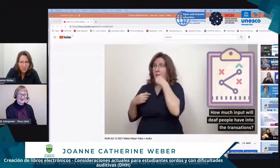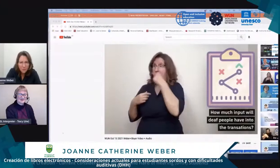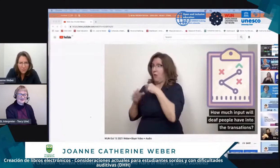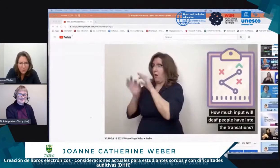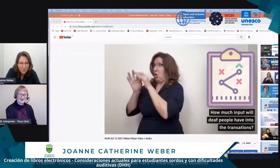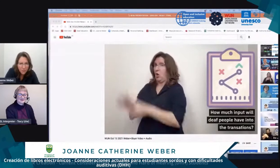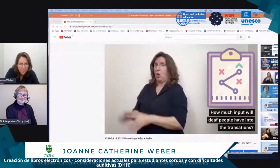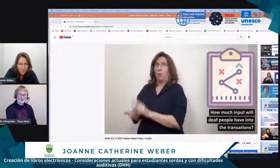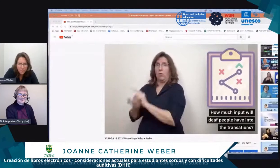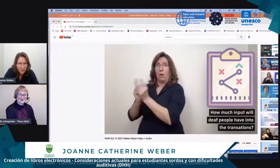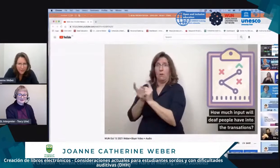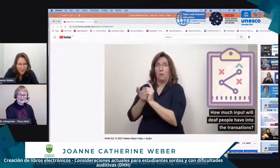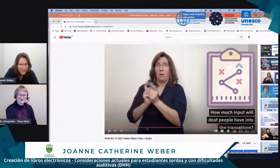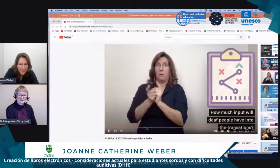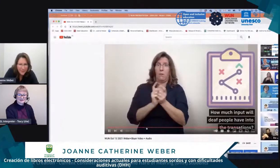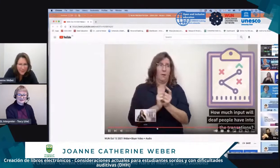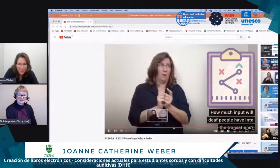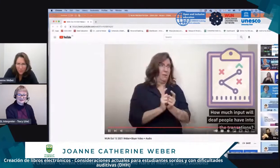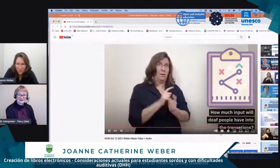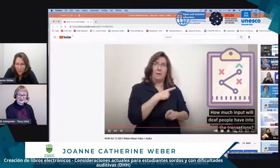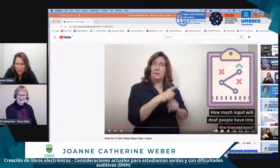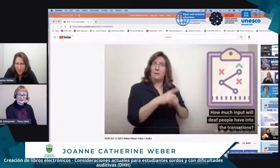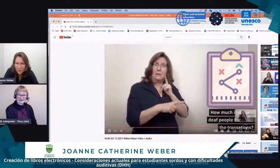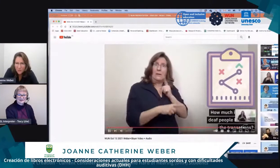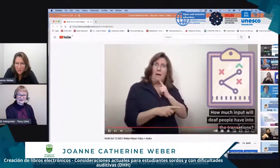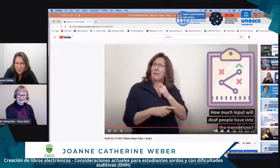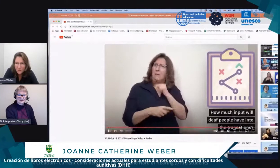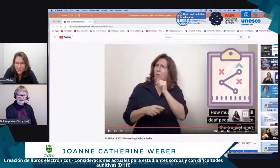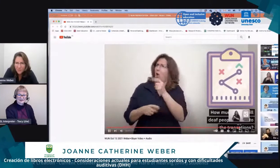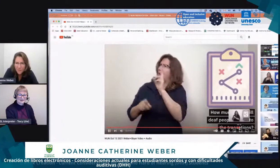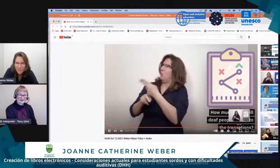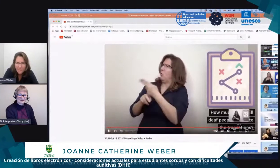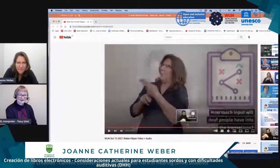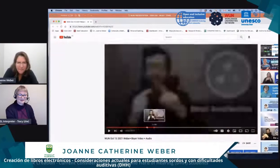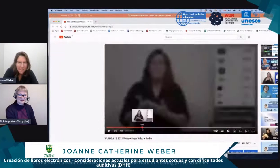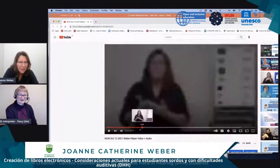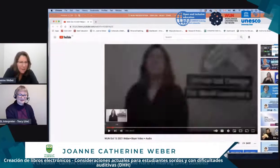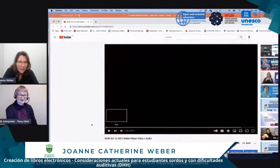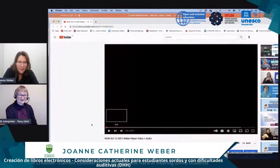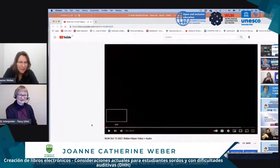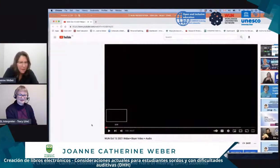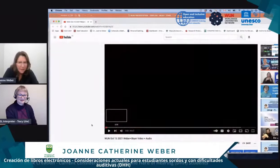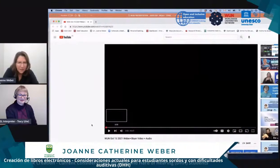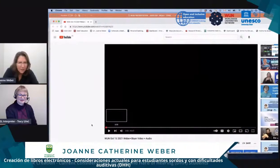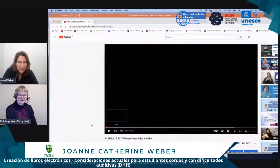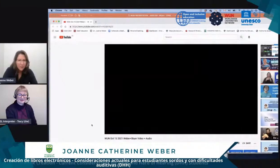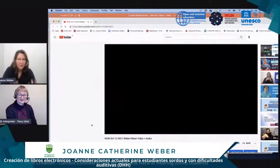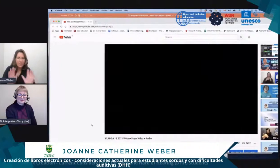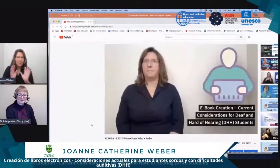intérpretes también pueden hacer traducciones. Cada intérprete, lengua de señas.